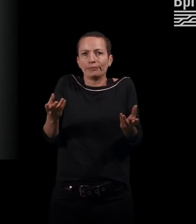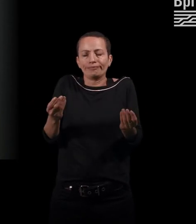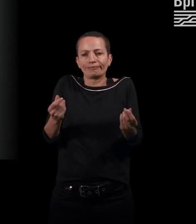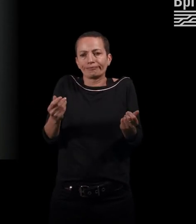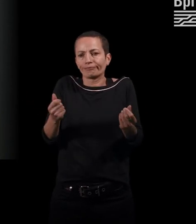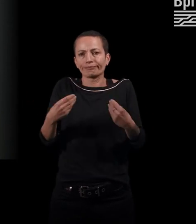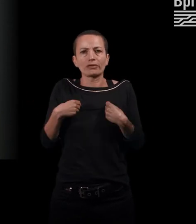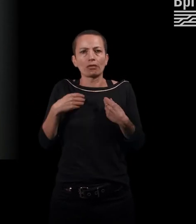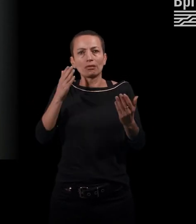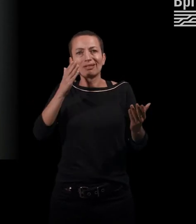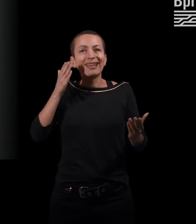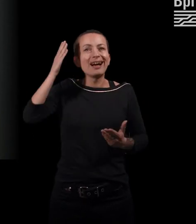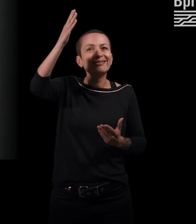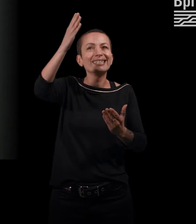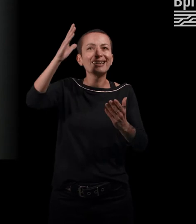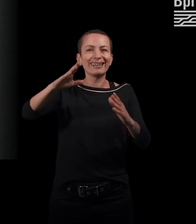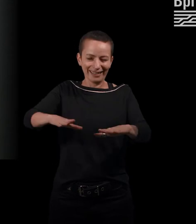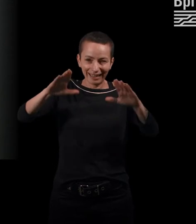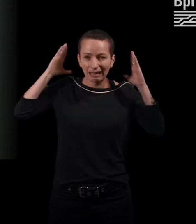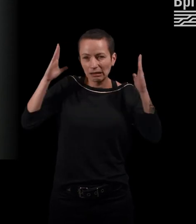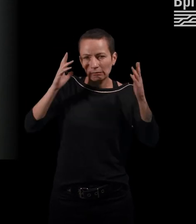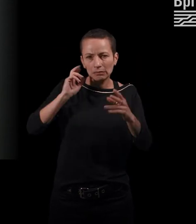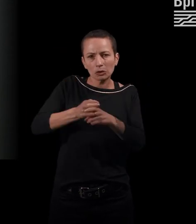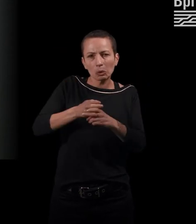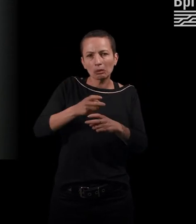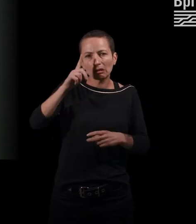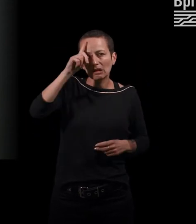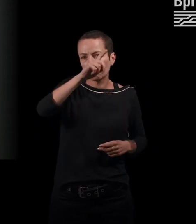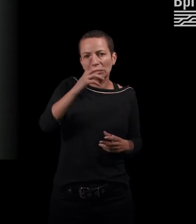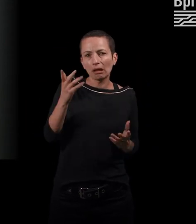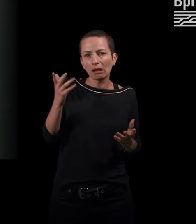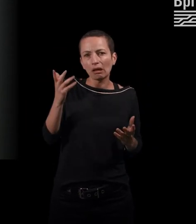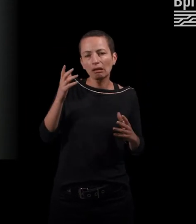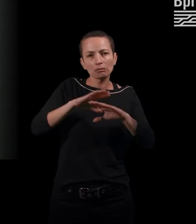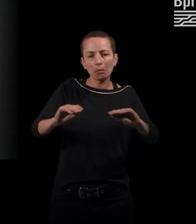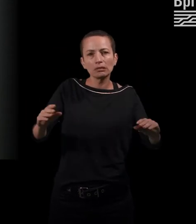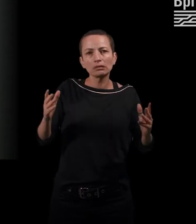nous rend très difficile de nous projeter dans un avenir au Liban, en tout cas,